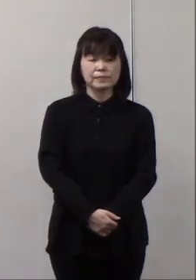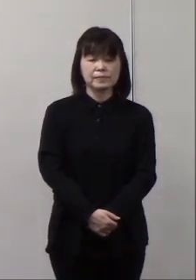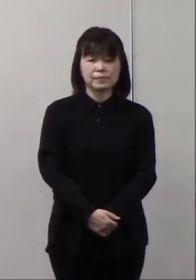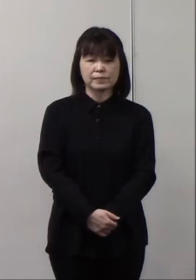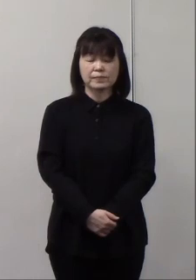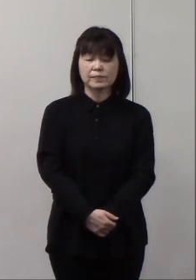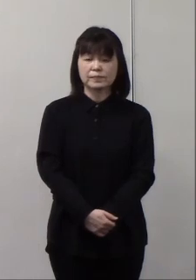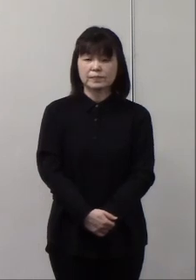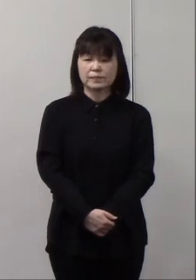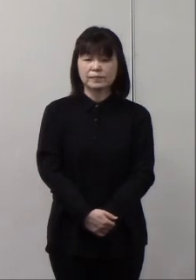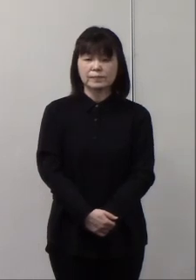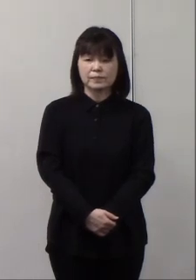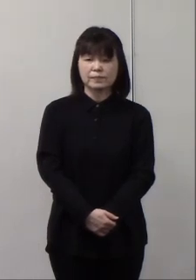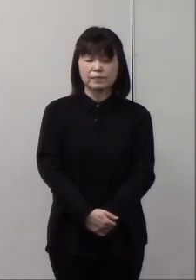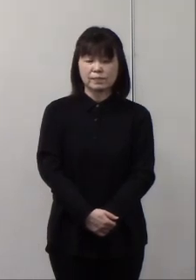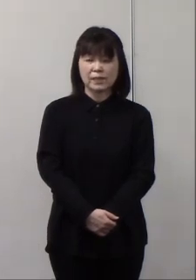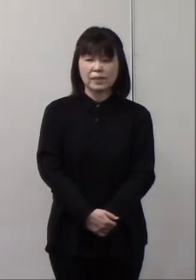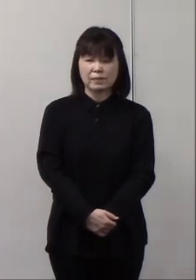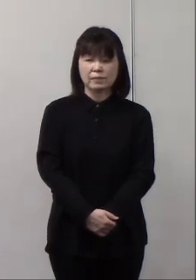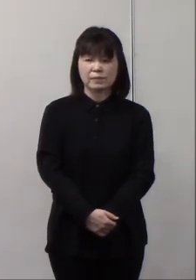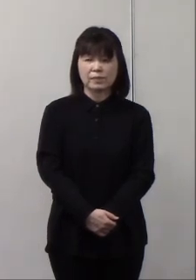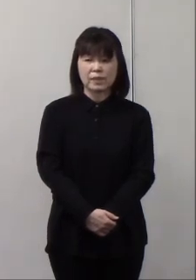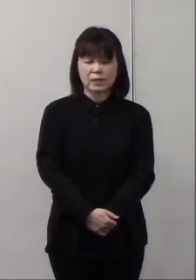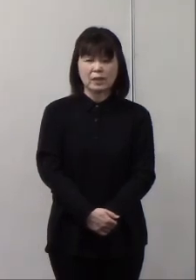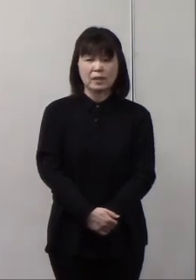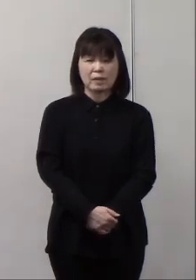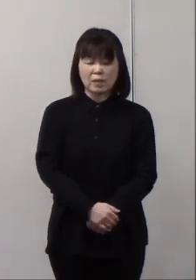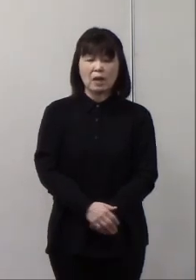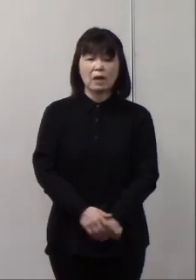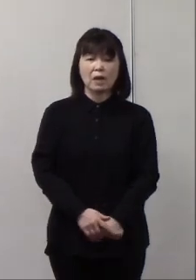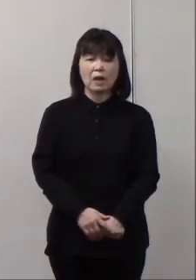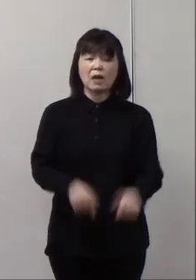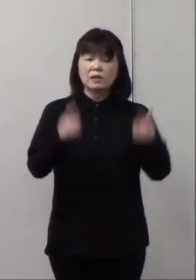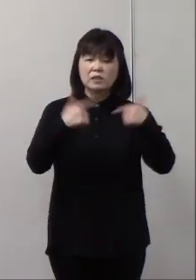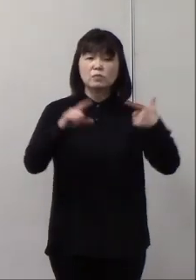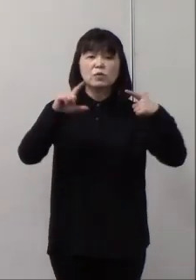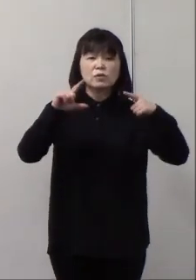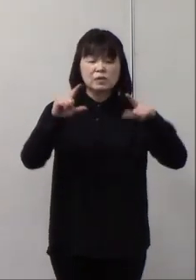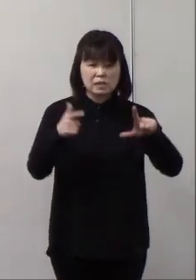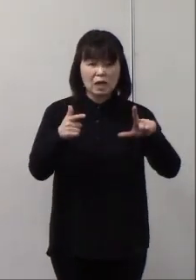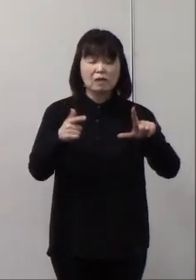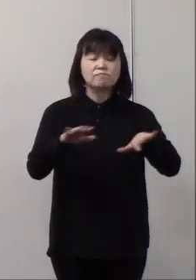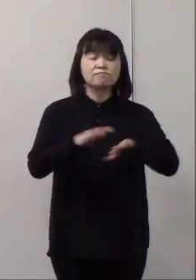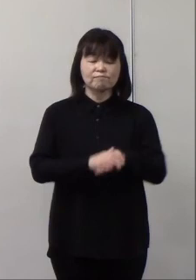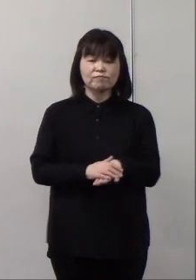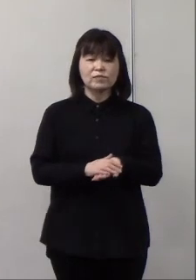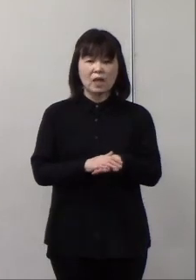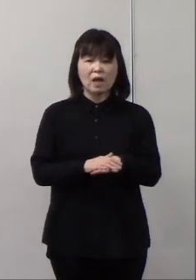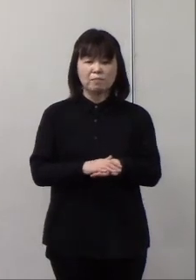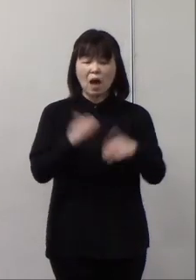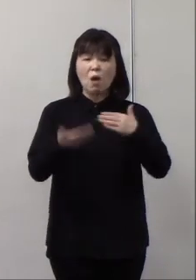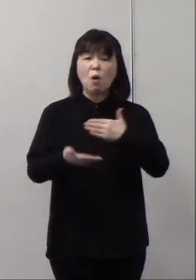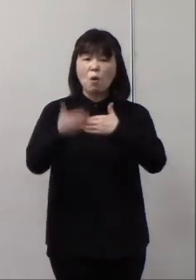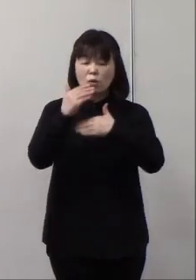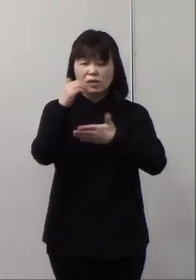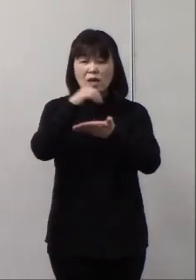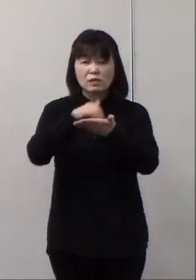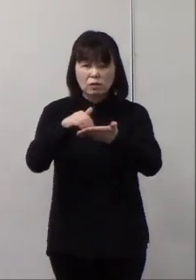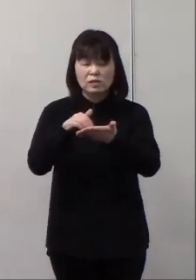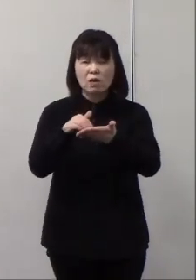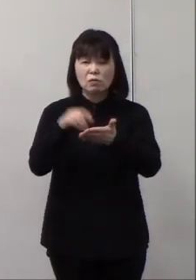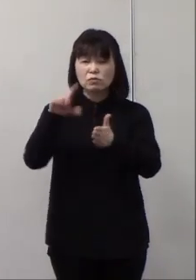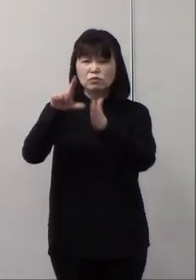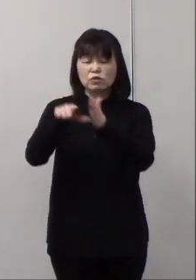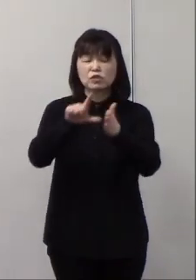通常とは違った形で補正補正で今年度また来年度に向けてもですねやっておりますが、